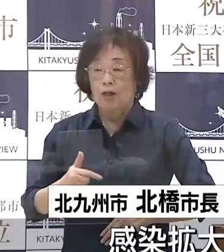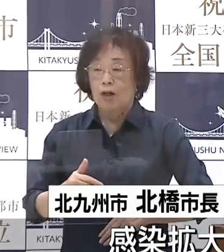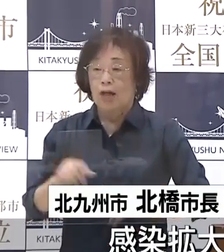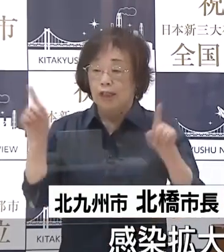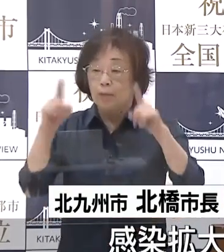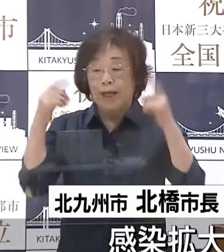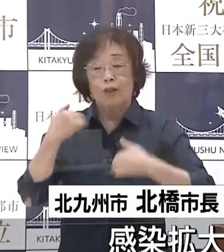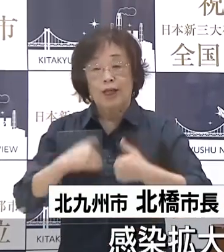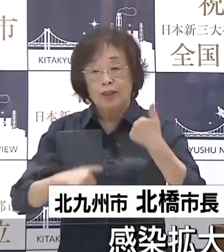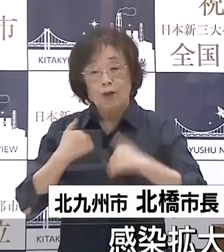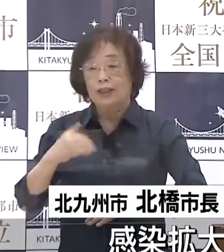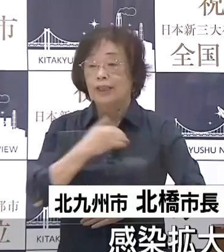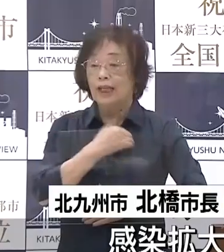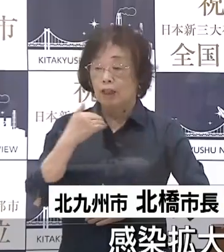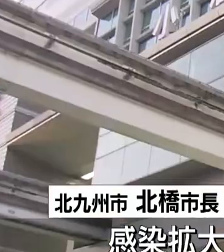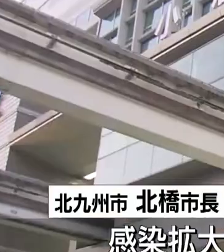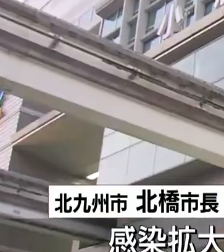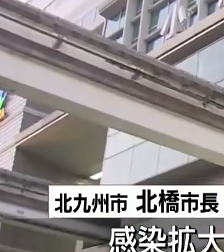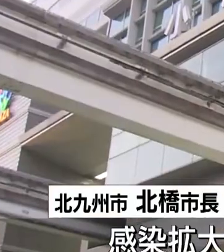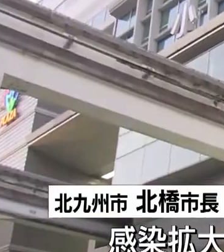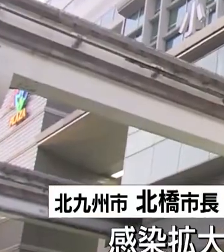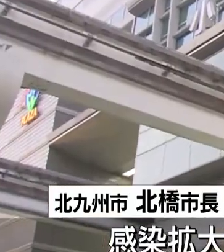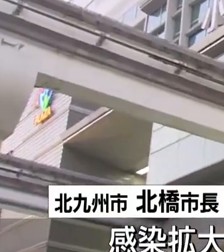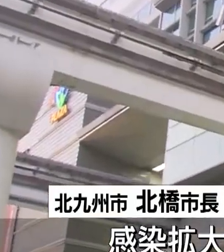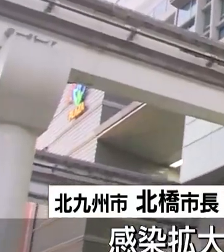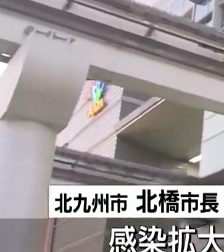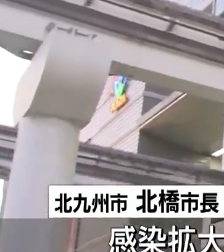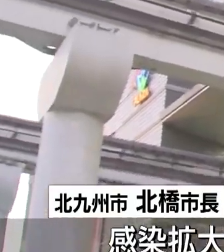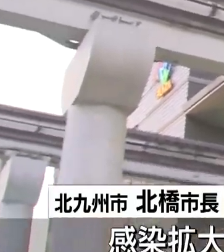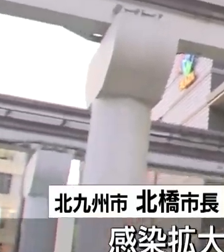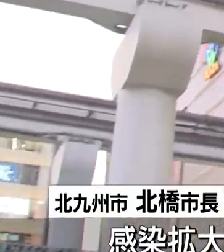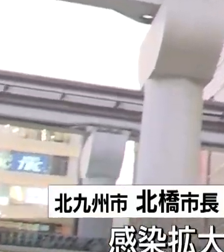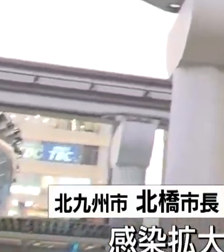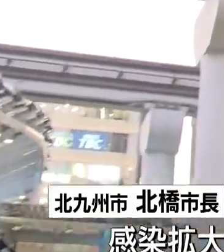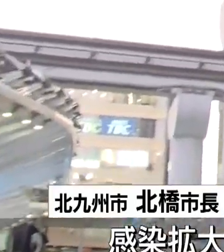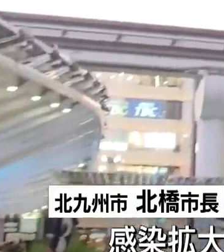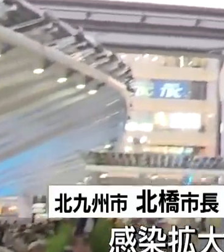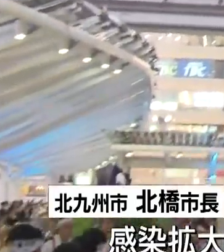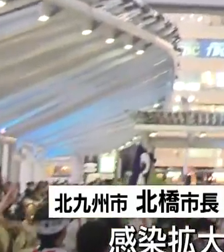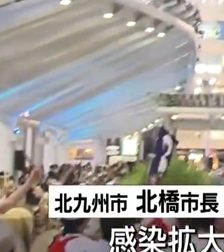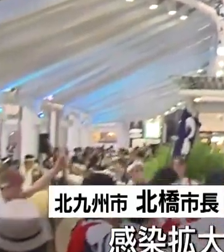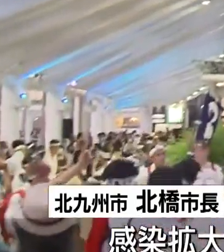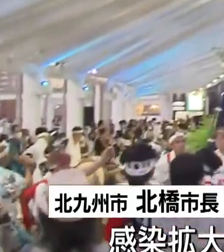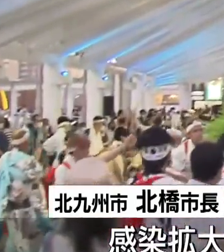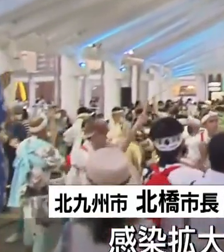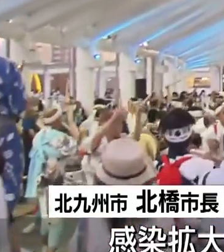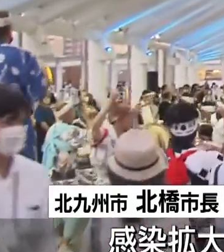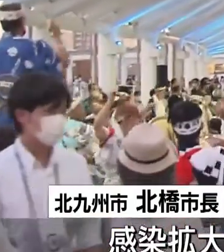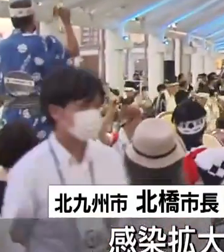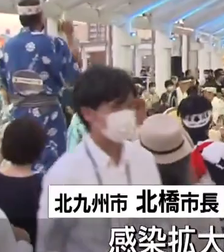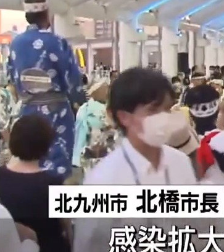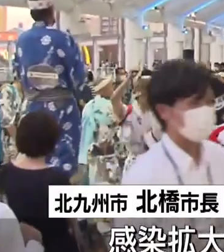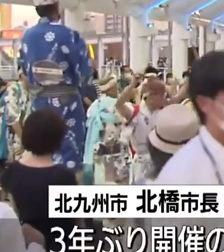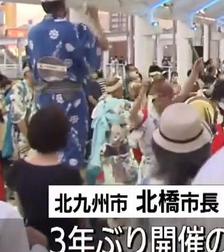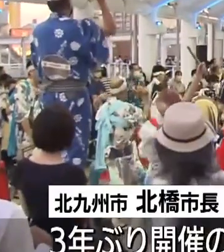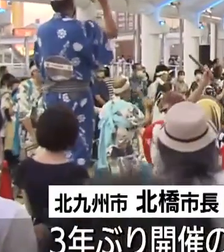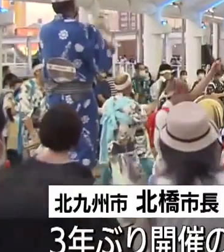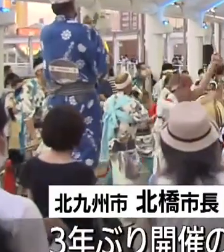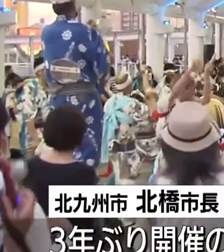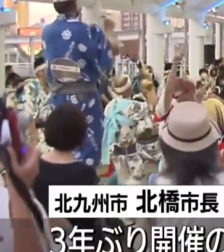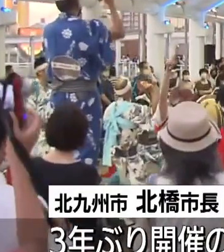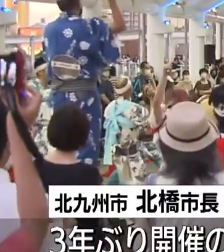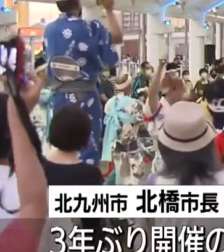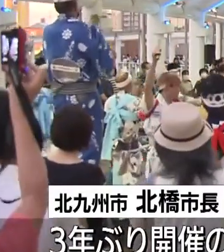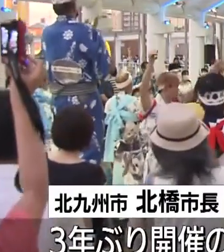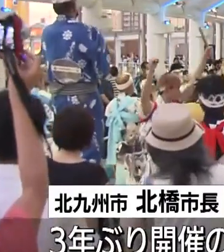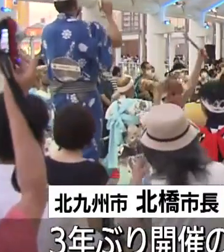伴う行動制限についてどういった対応が必要か今後検討していきたいと述べるとともに、15日から3年ぶり